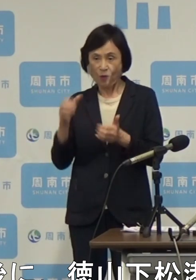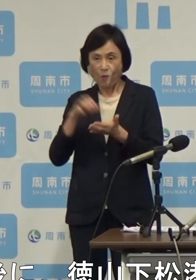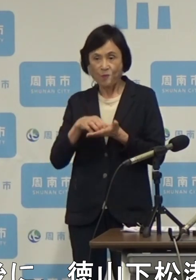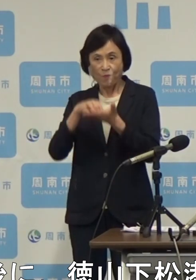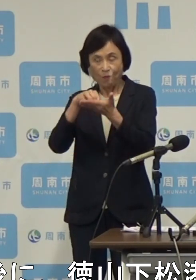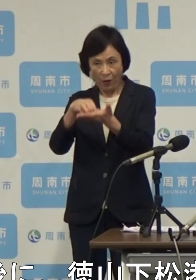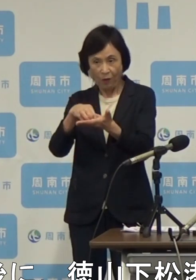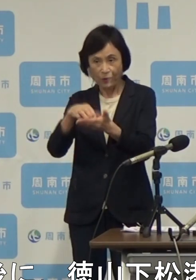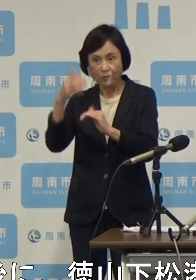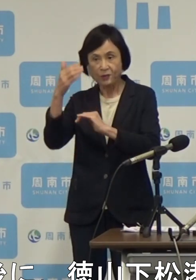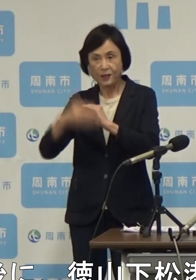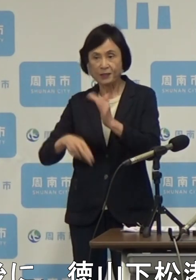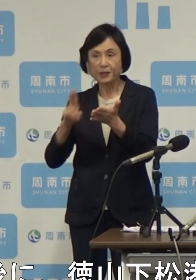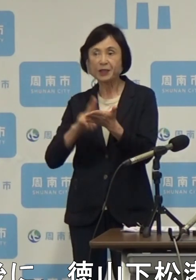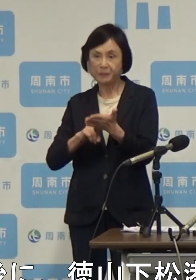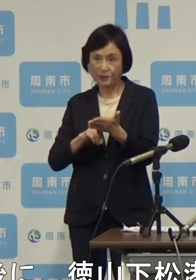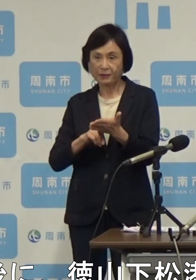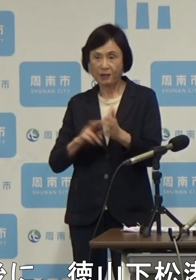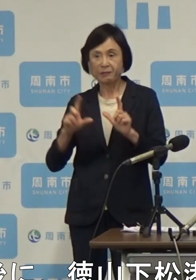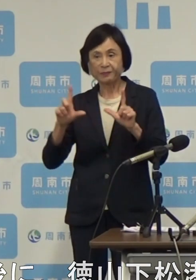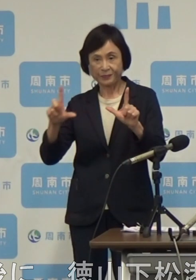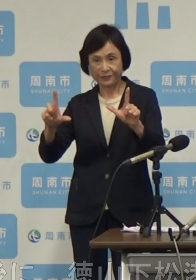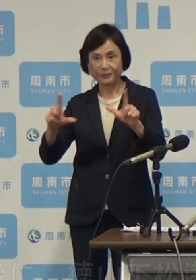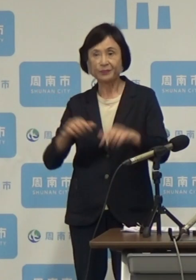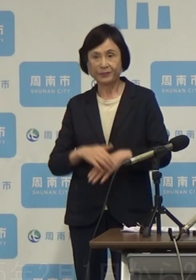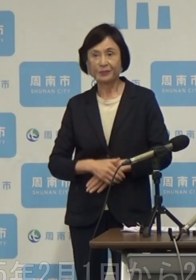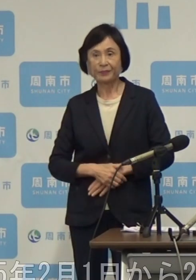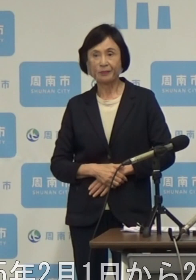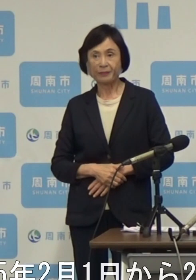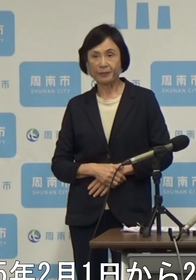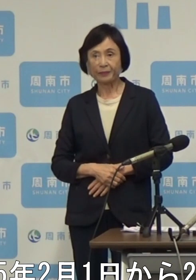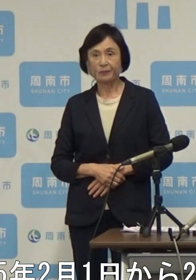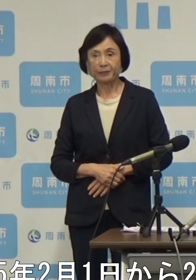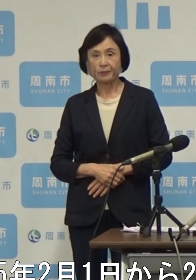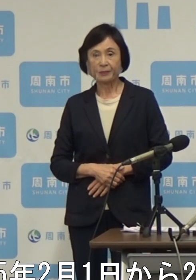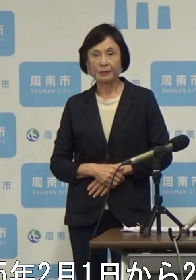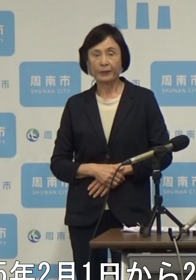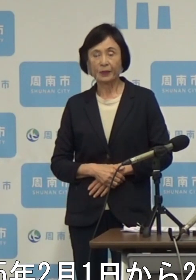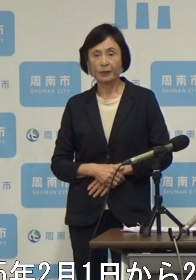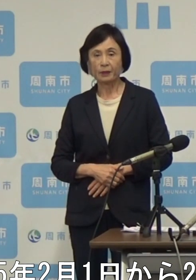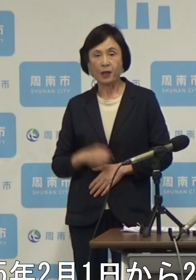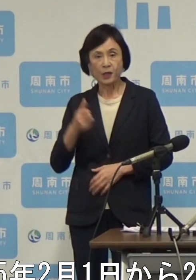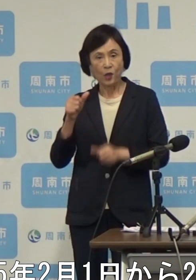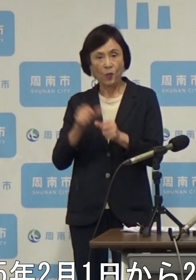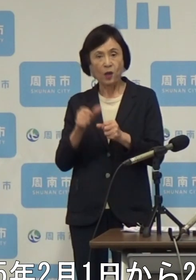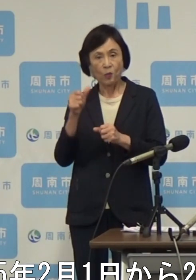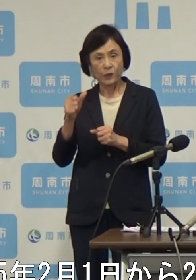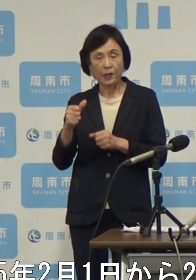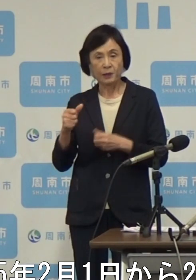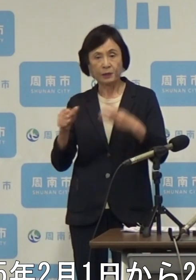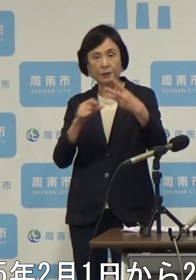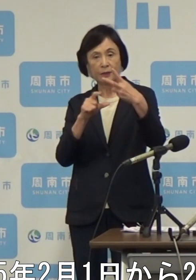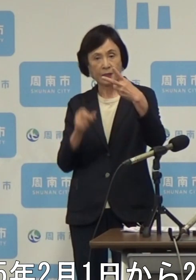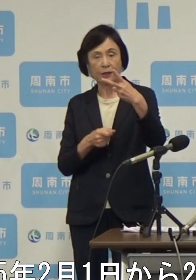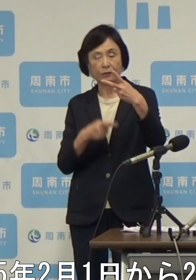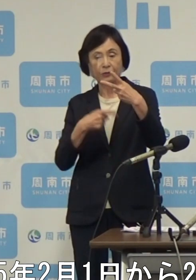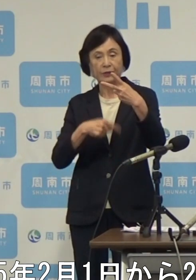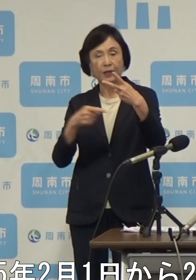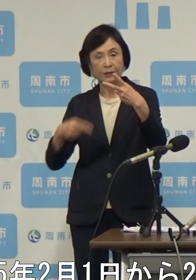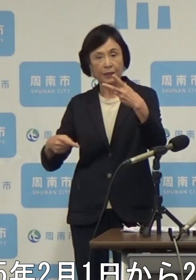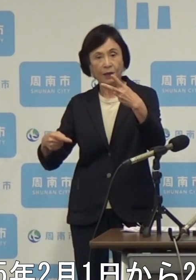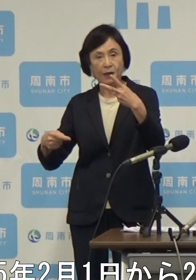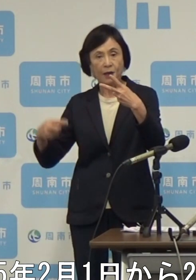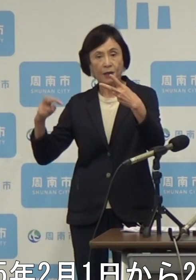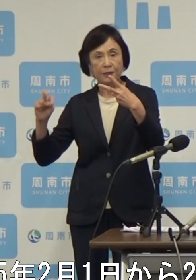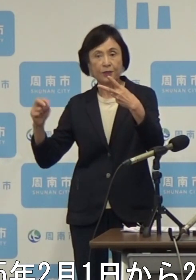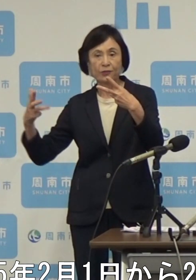作品の決定についてお知らせします。令和5年2月1日から